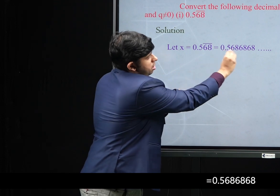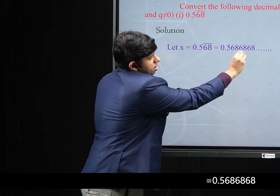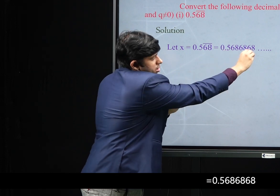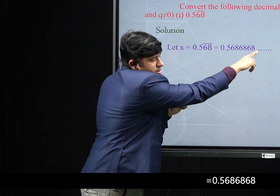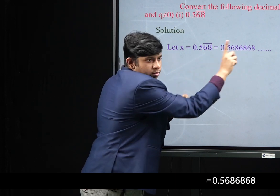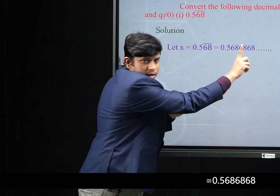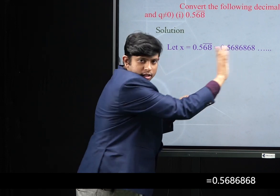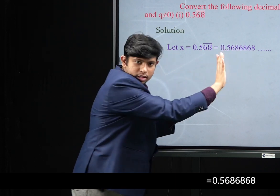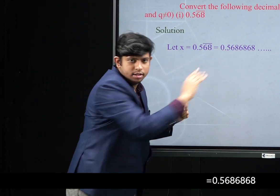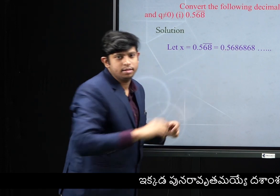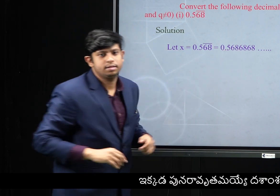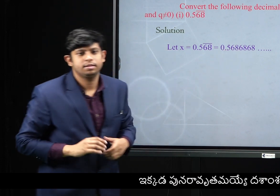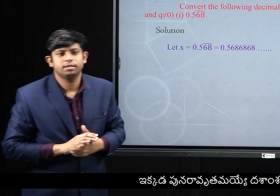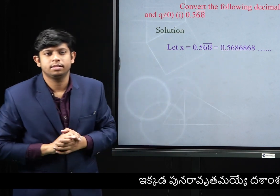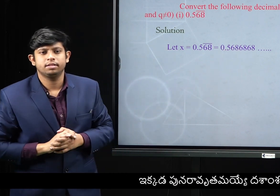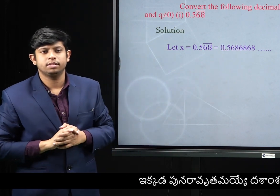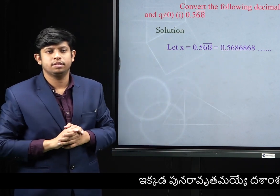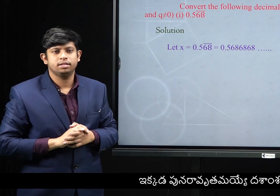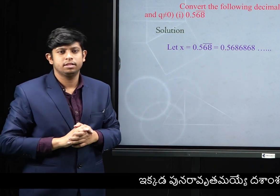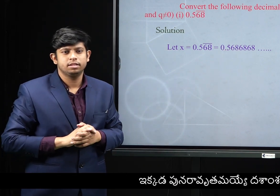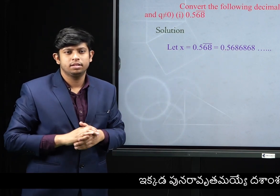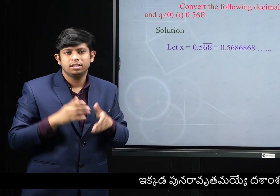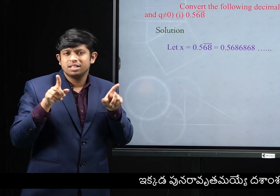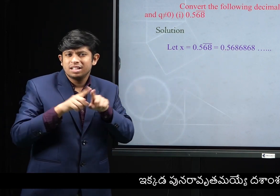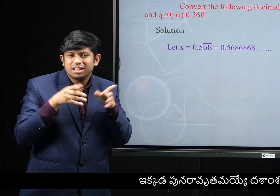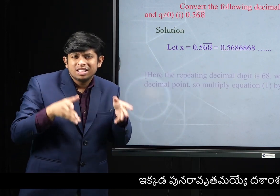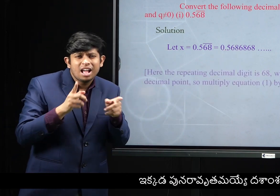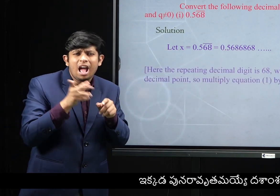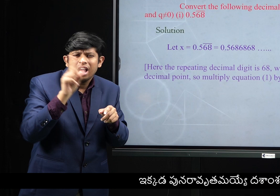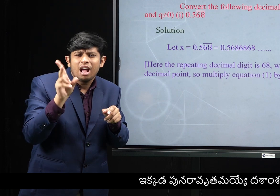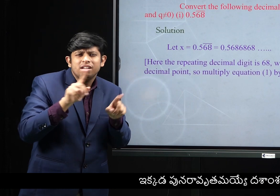0.5686868. ఇక్కడ పునరావృతమయ్యే దశాంశ అంకె 68.